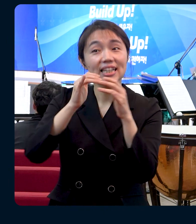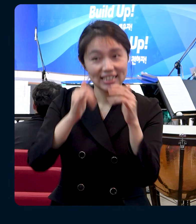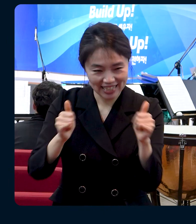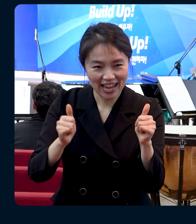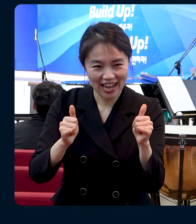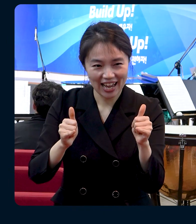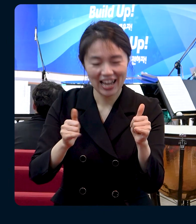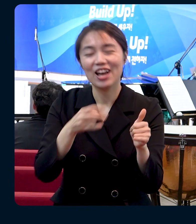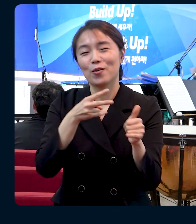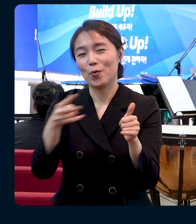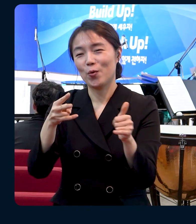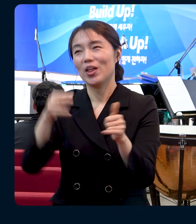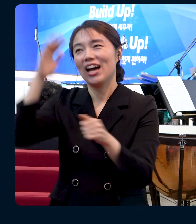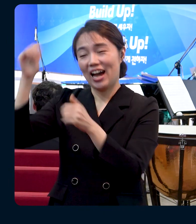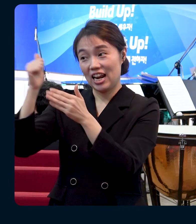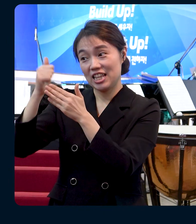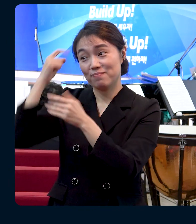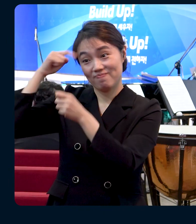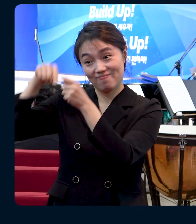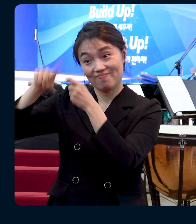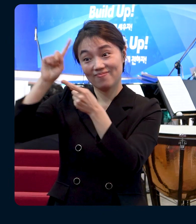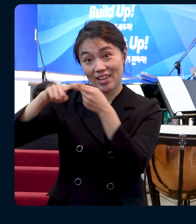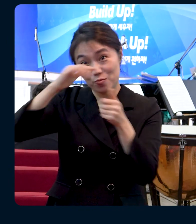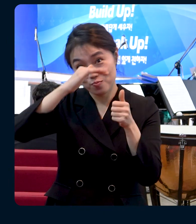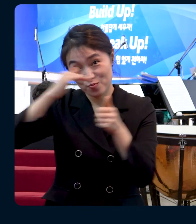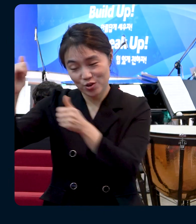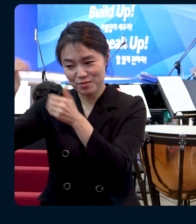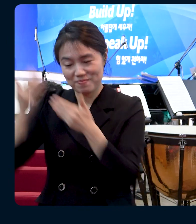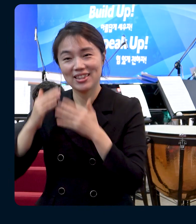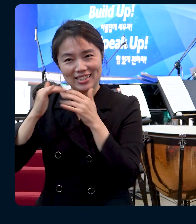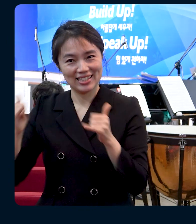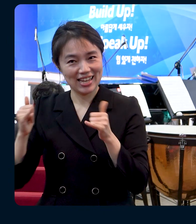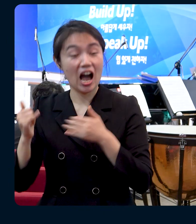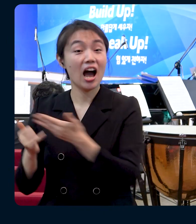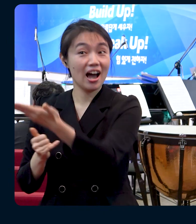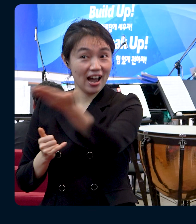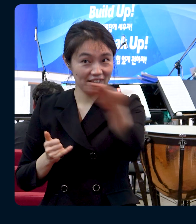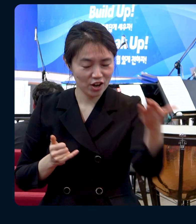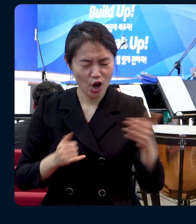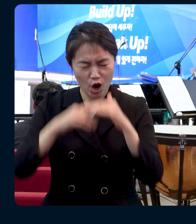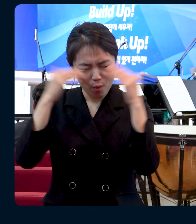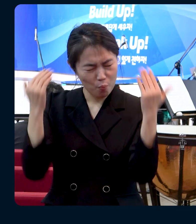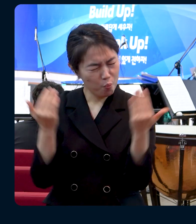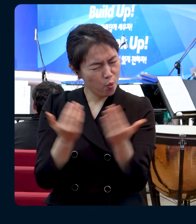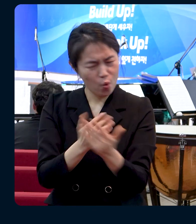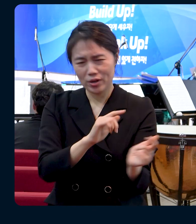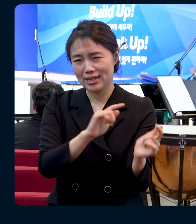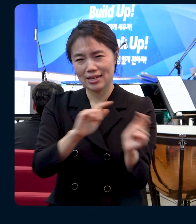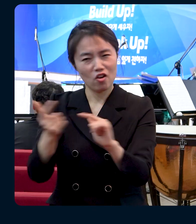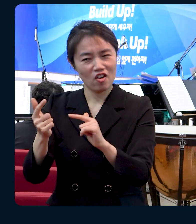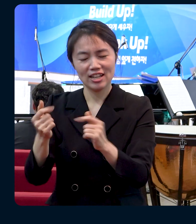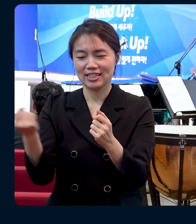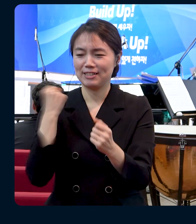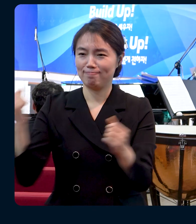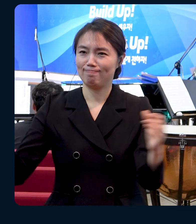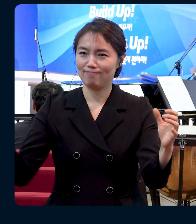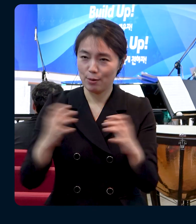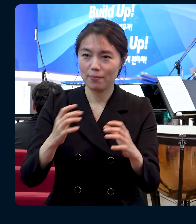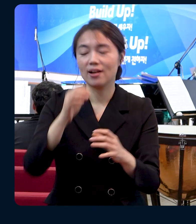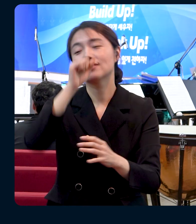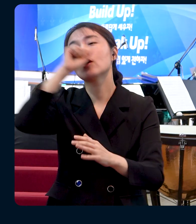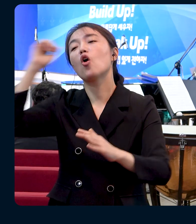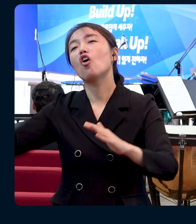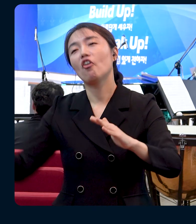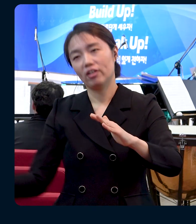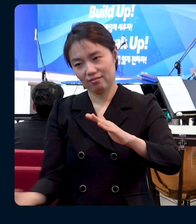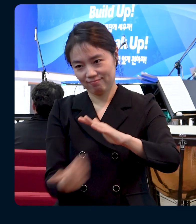우리가 알거니와 하나님을 사랑하는 자, 곧 그의 뜻대로 부르심을 입은 자들에게는 모든 것이